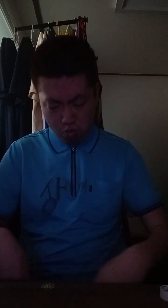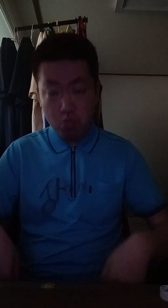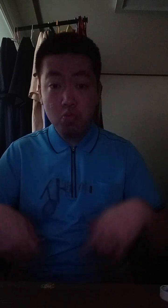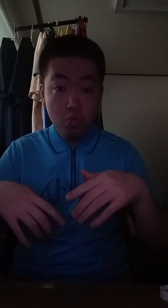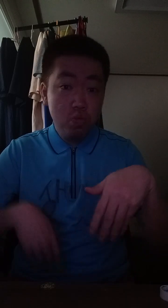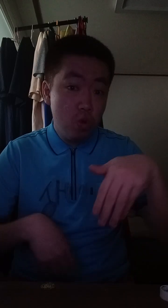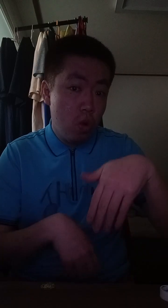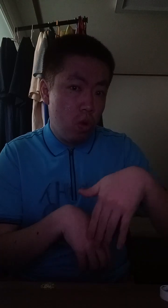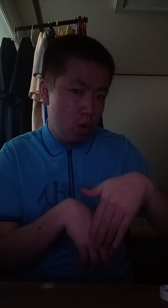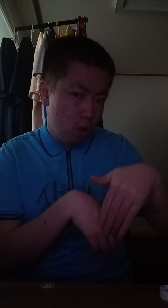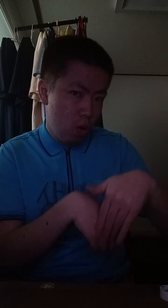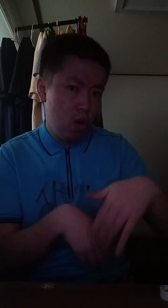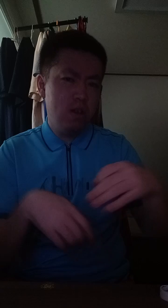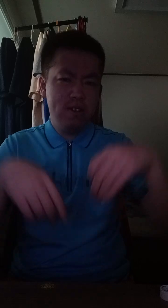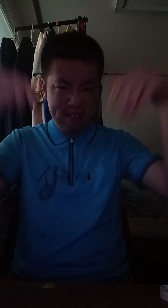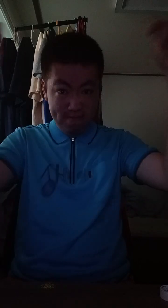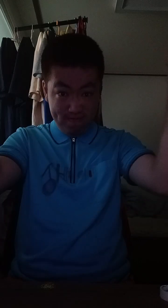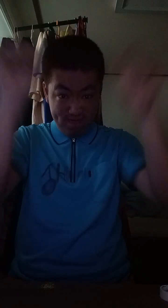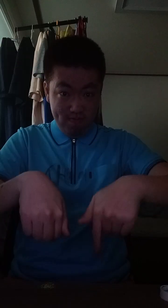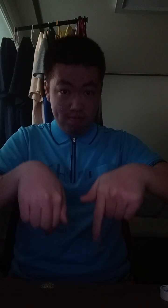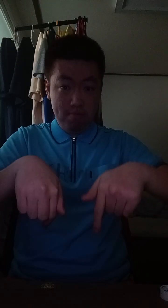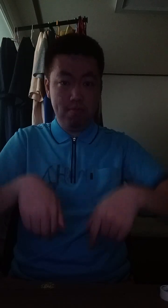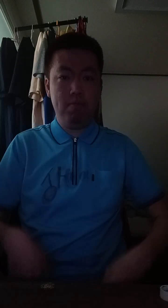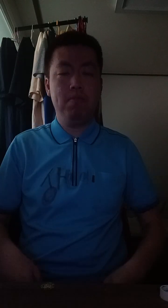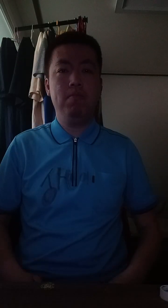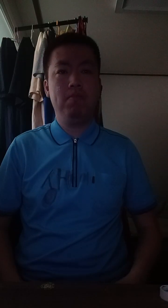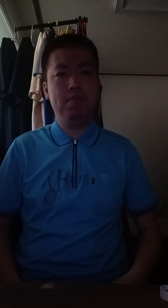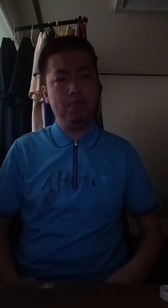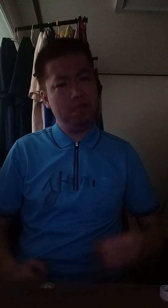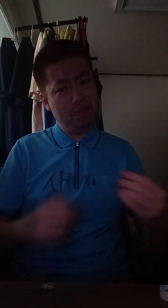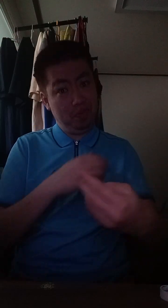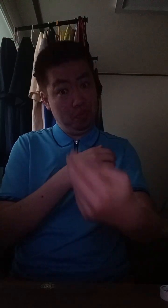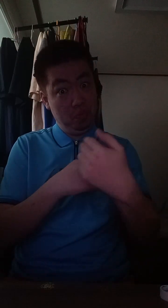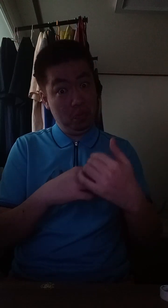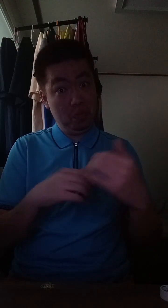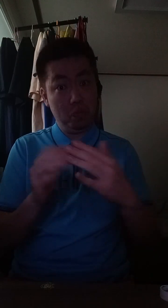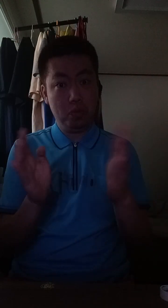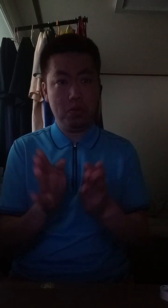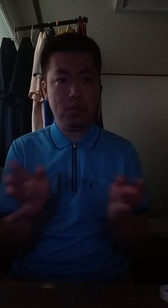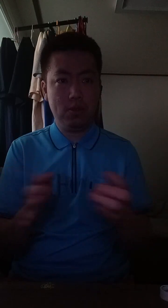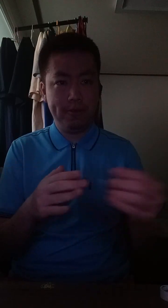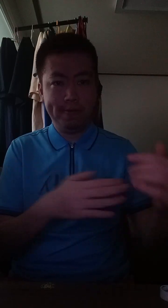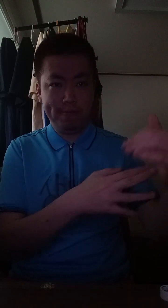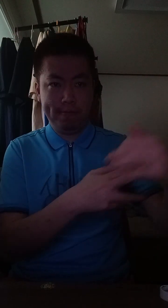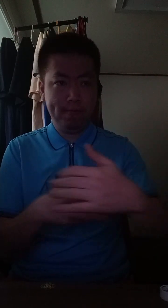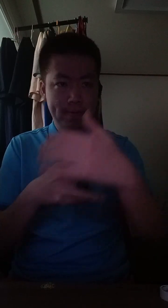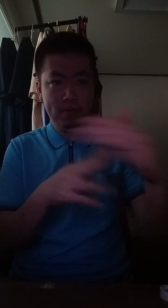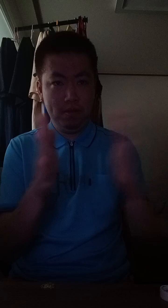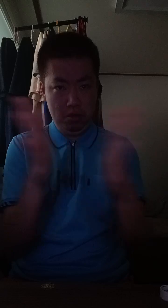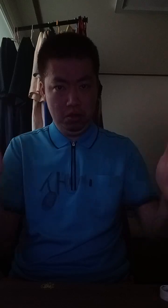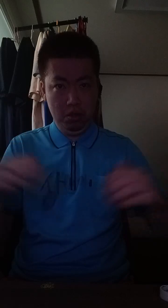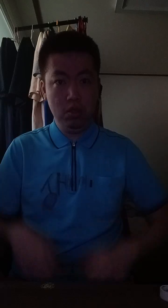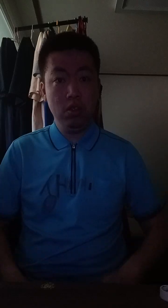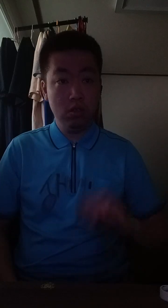지하철과 승강장 사이 틈에 빠진 겁니다. 지하철이 도착해서 사람들이 이제 타기 시작을 했어요. 제가